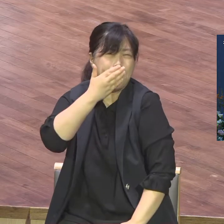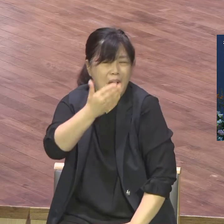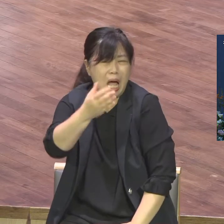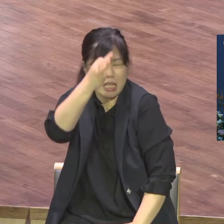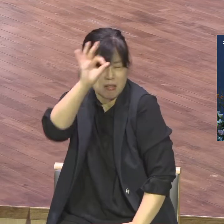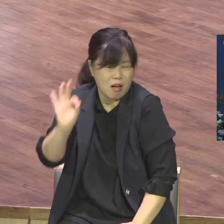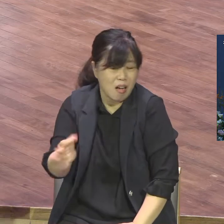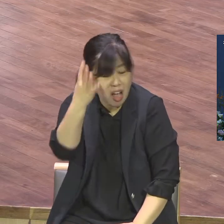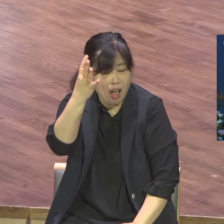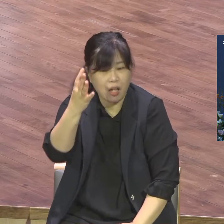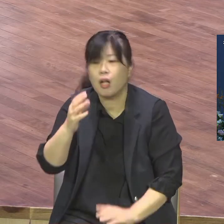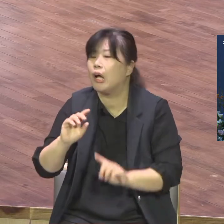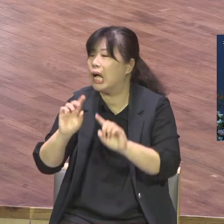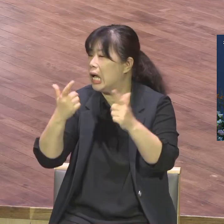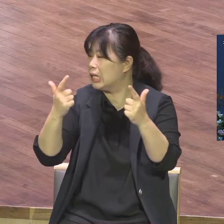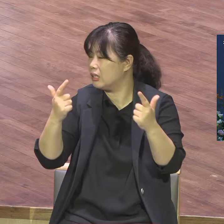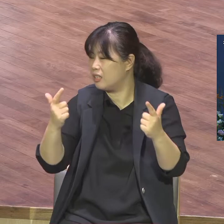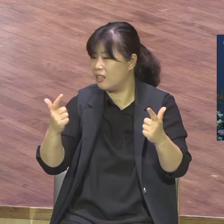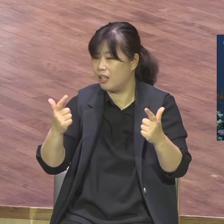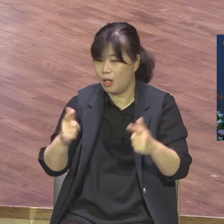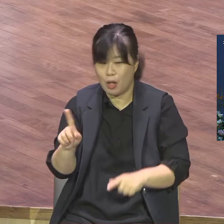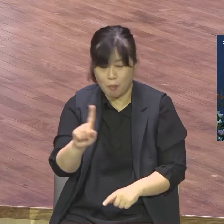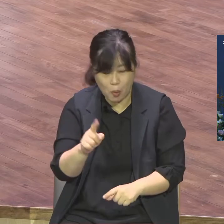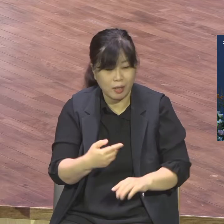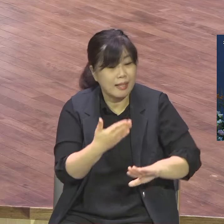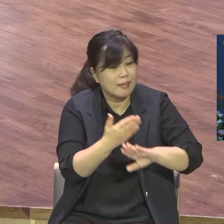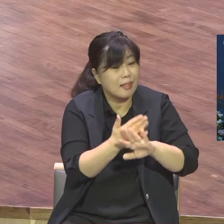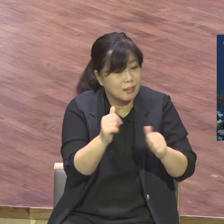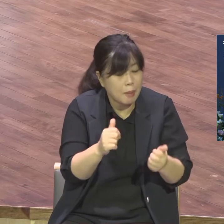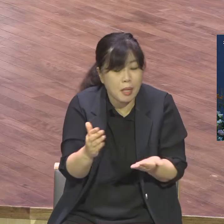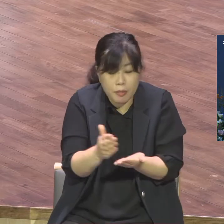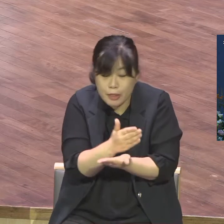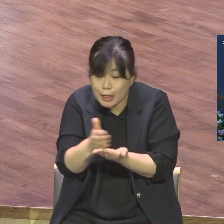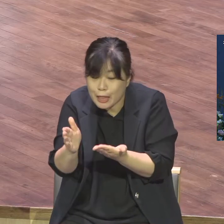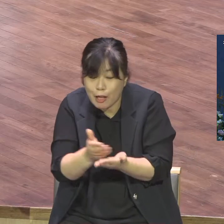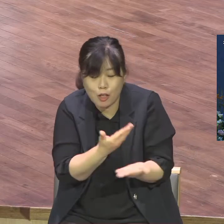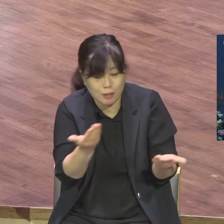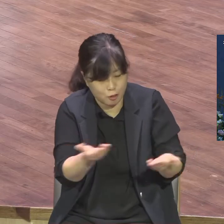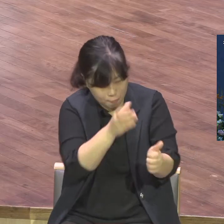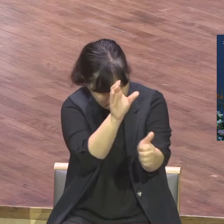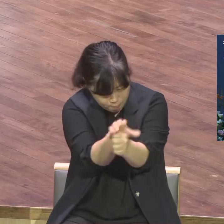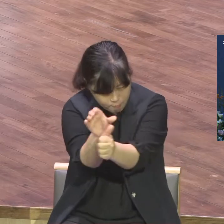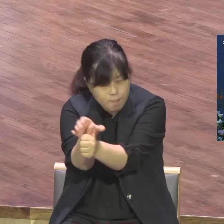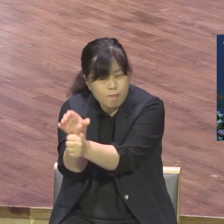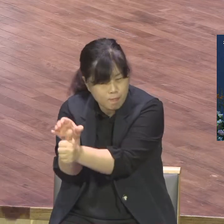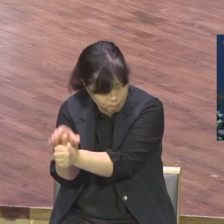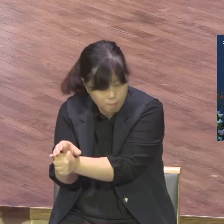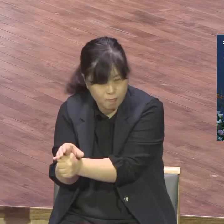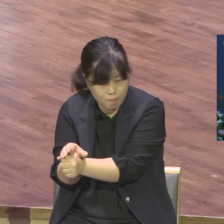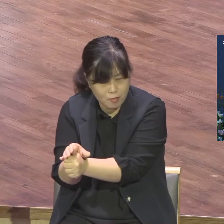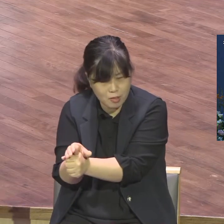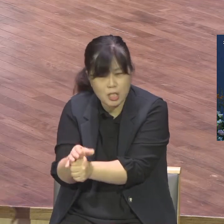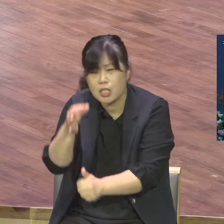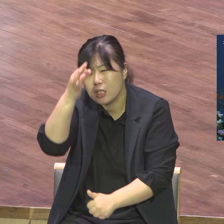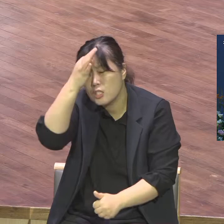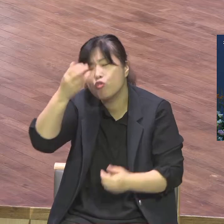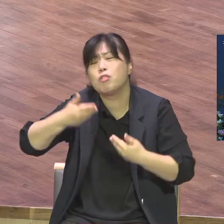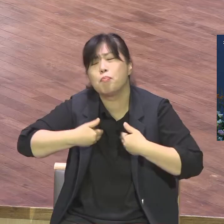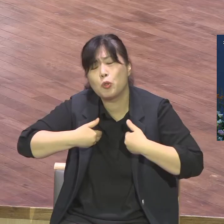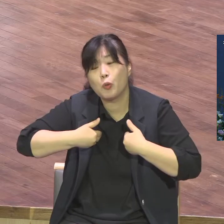우리 오늘 장로회 전국 회장된 우리 조창희 장로 보면 이 사람들과 잘